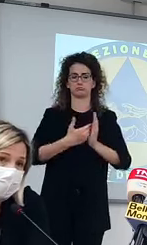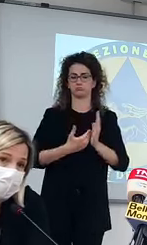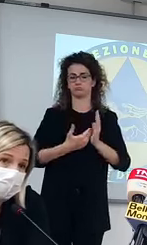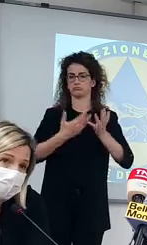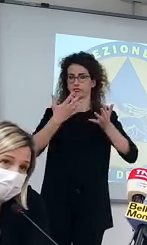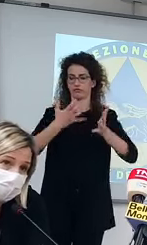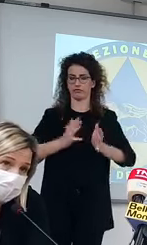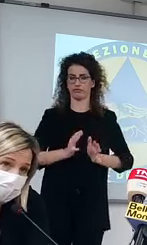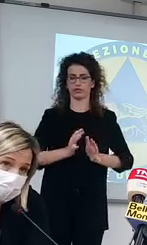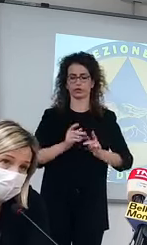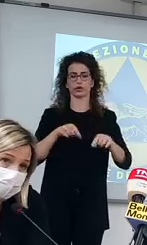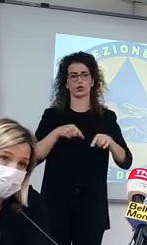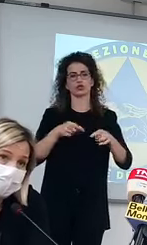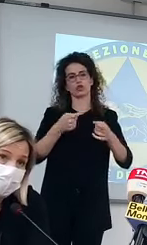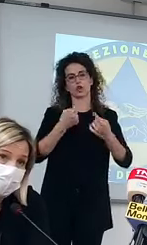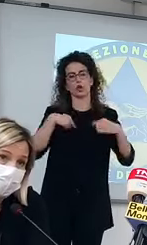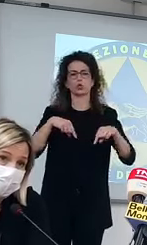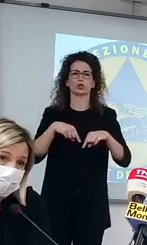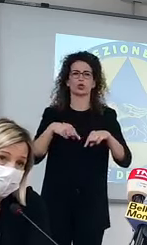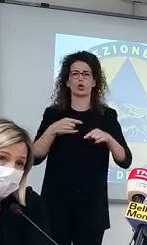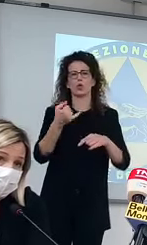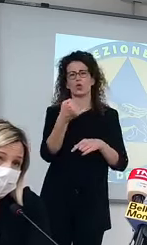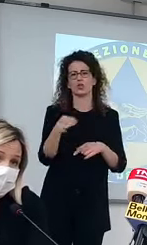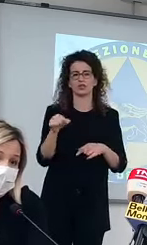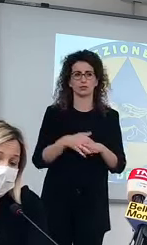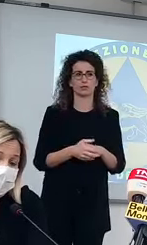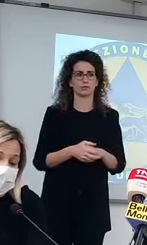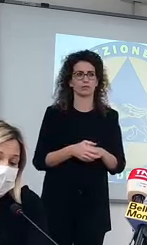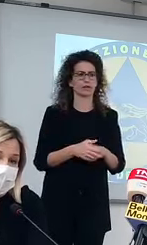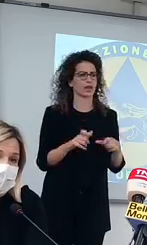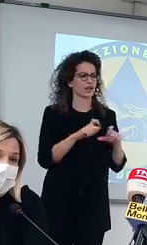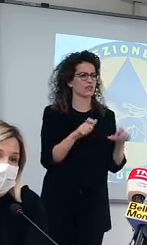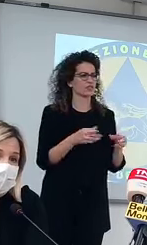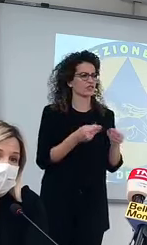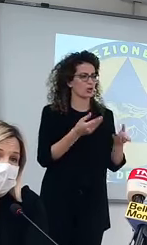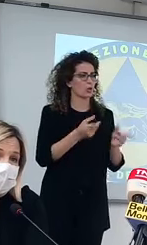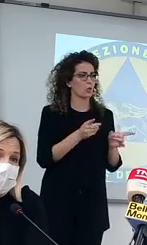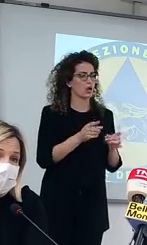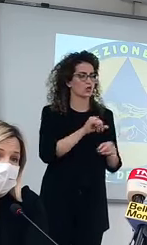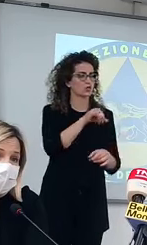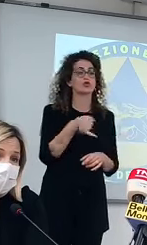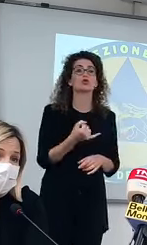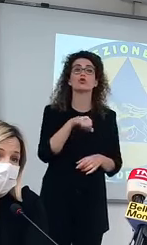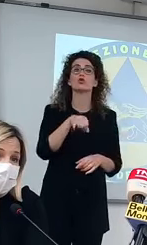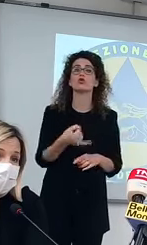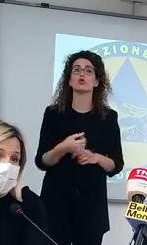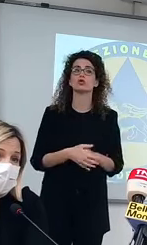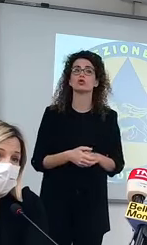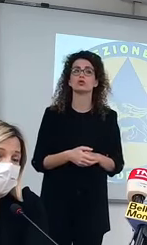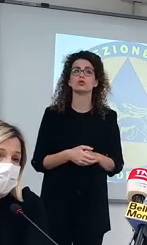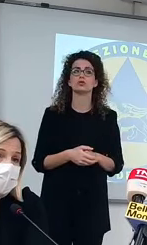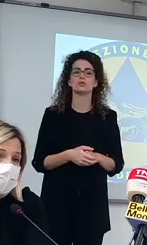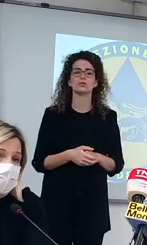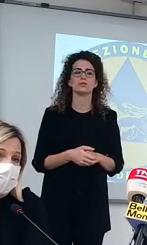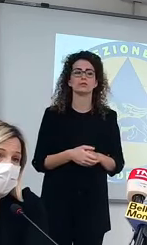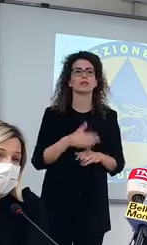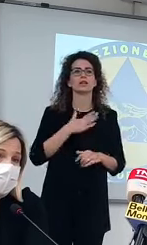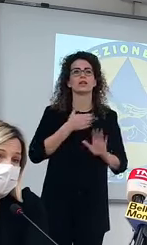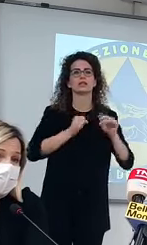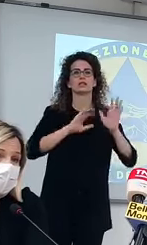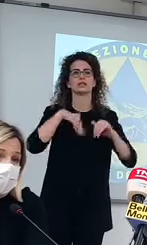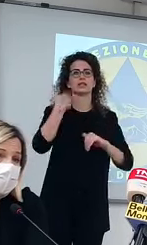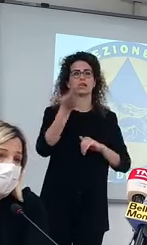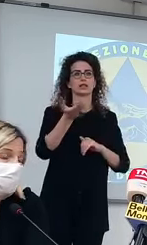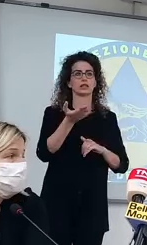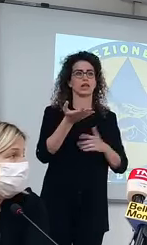oggi di chiusura insomma di tutto. E che vaccini potrete dare loro? Perché Pfizer Johnson ne abbiamo poco, è Johnson & Johnson over 60, però